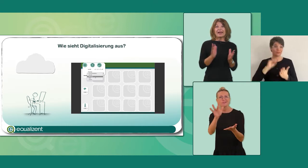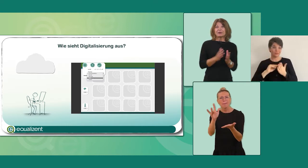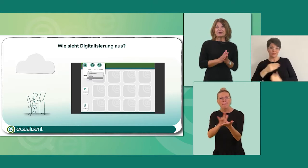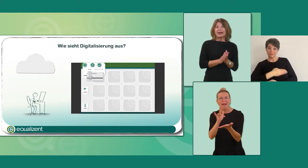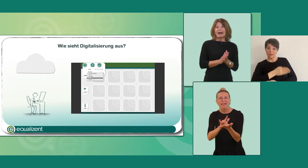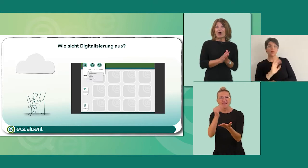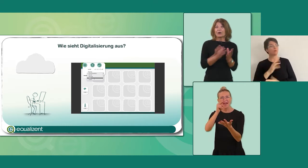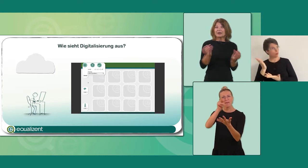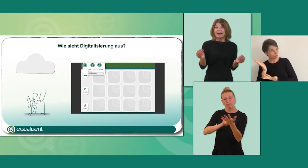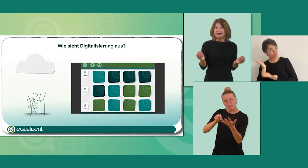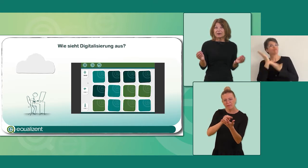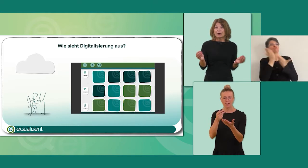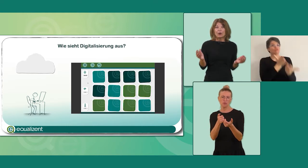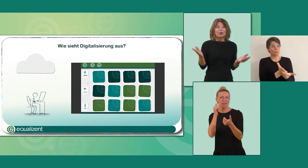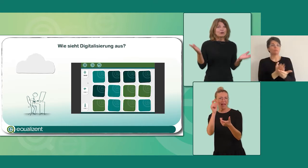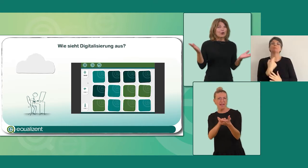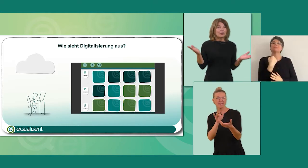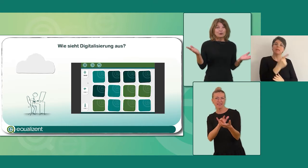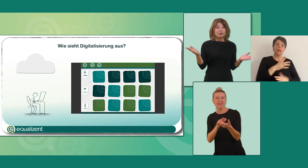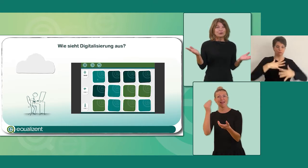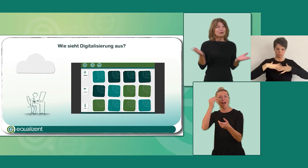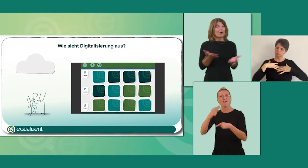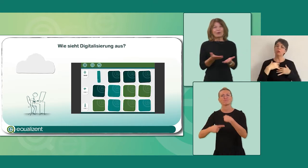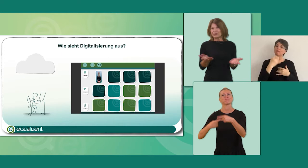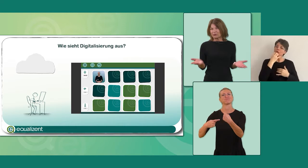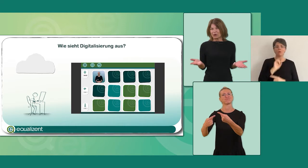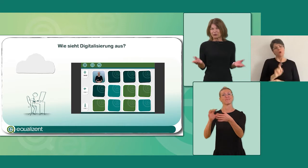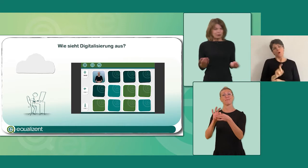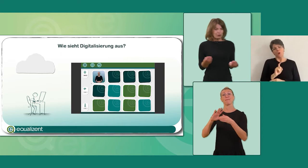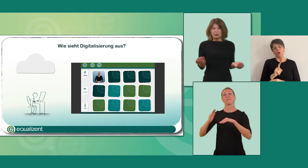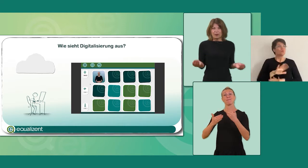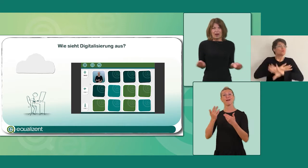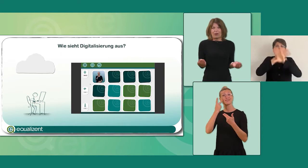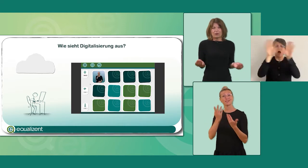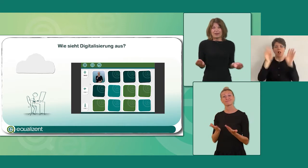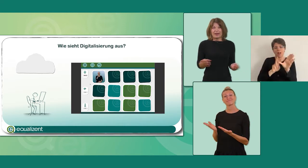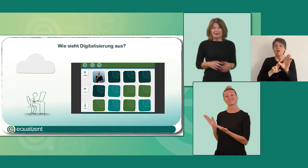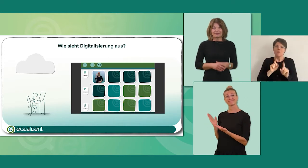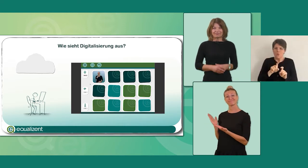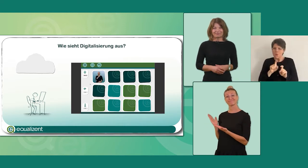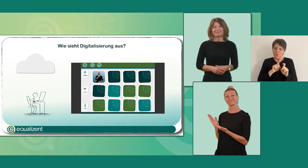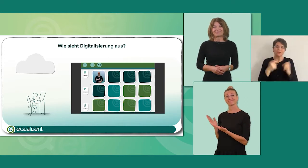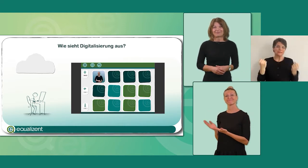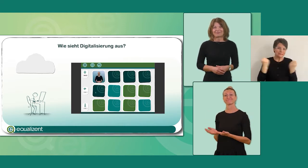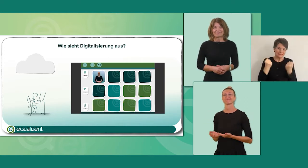bekommen die Lernunterlagen ausgehändigt und können nun so oft sie wollen und von überall aus lernen.